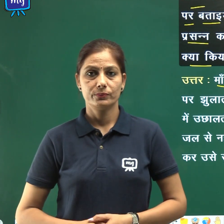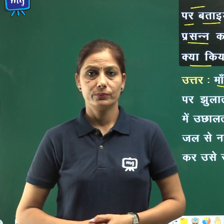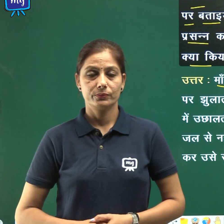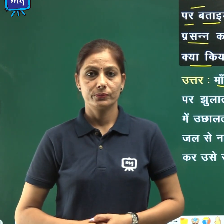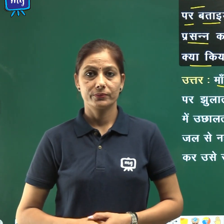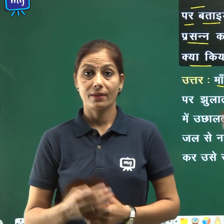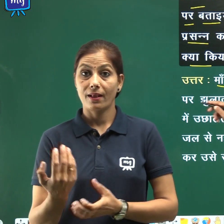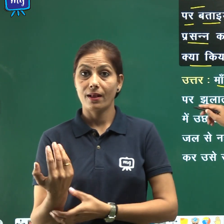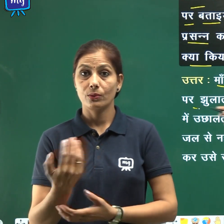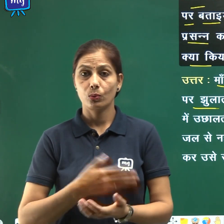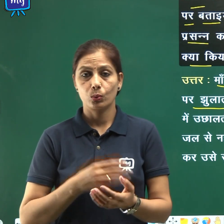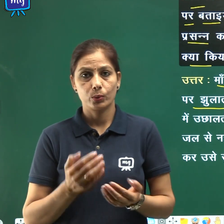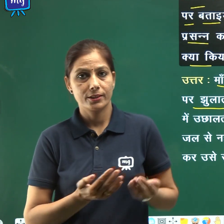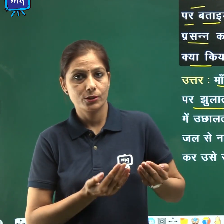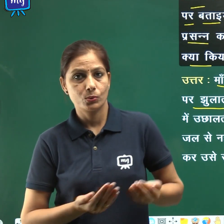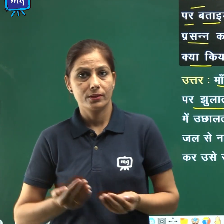हाथों पर झुलाती है